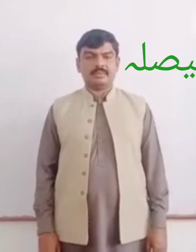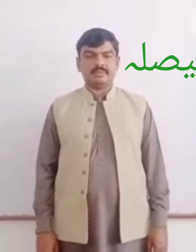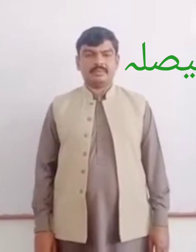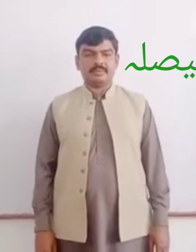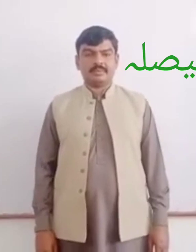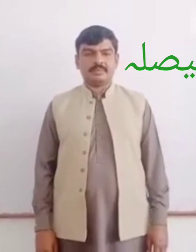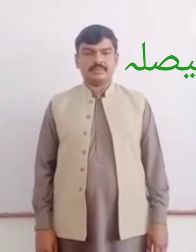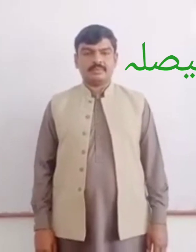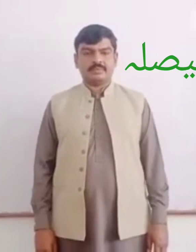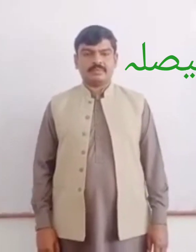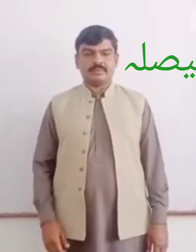फैसला,